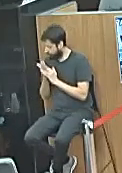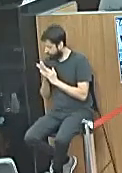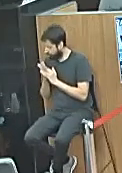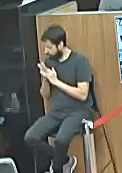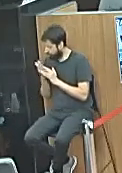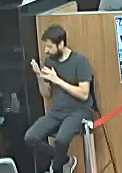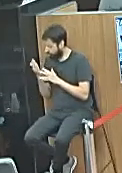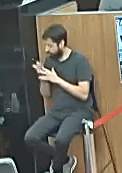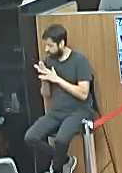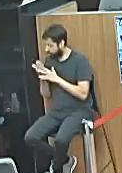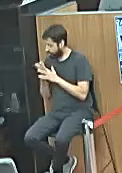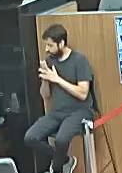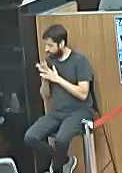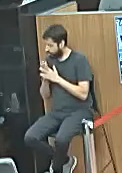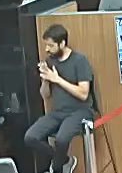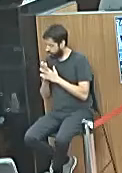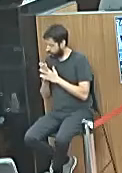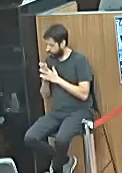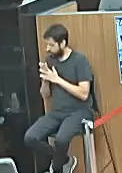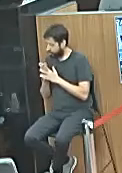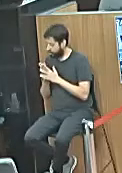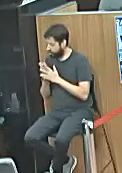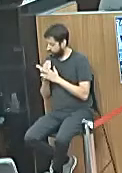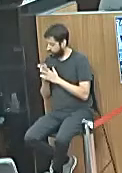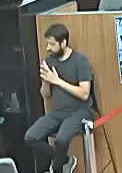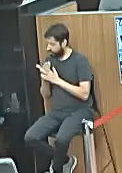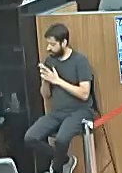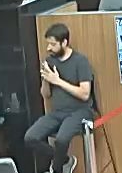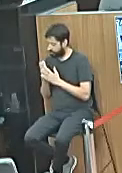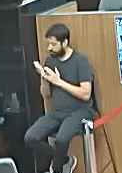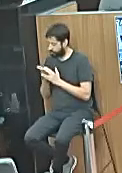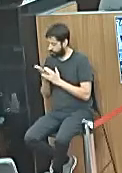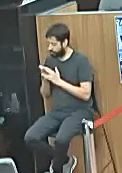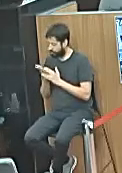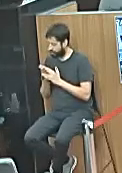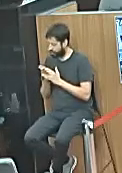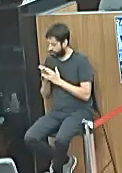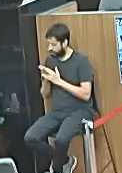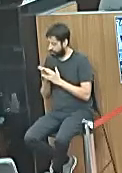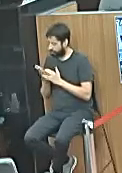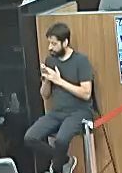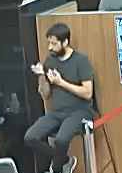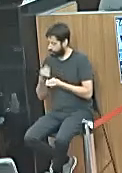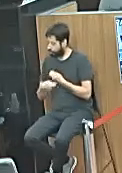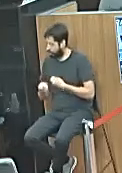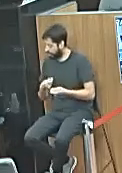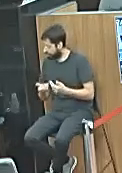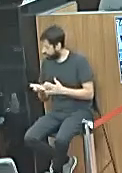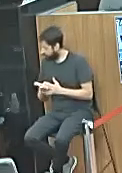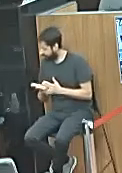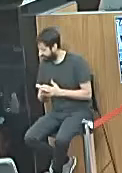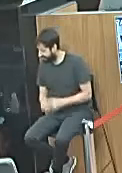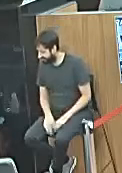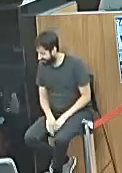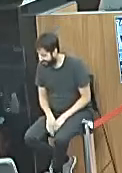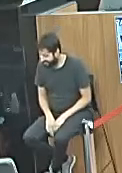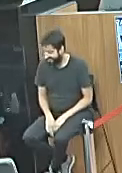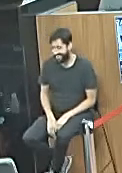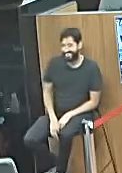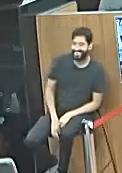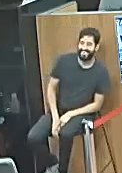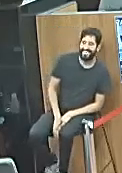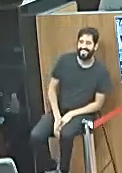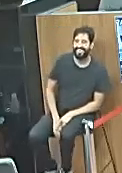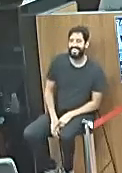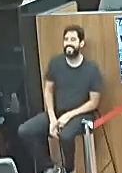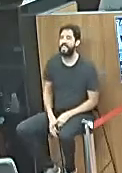nenhum dos dois nenhum dos dois é as linhas do centro nela são prioritárias muitas vezes têm os trocadores durante o dia mas hoje